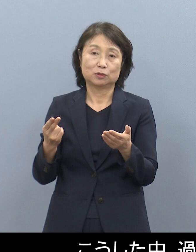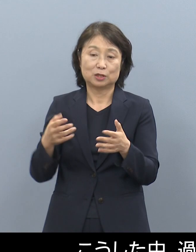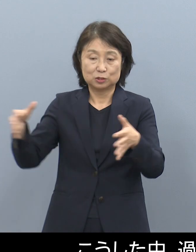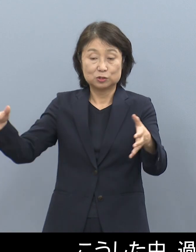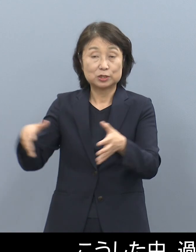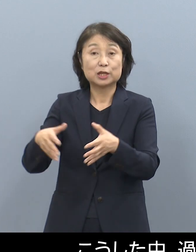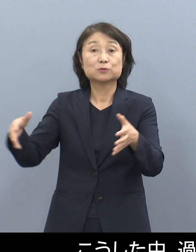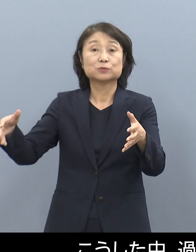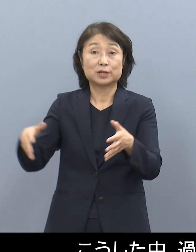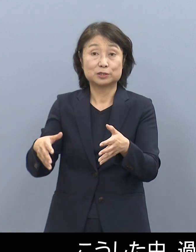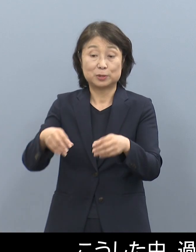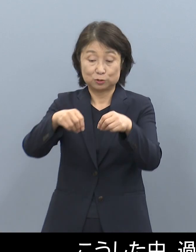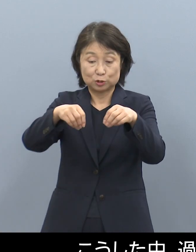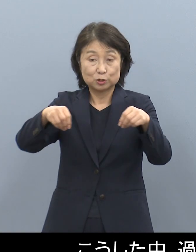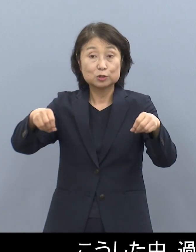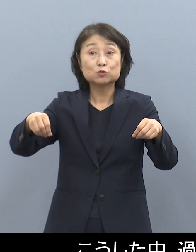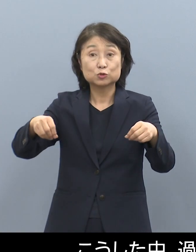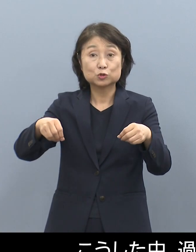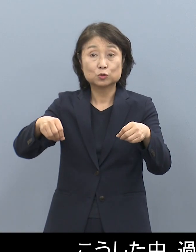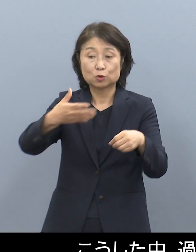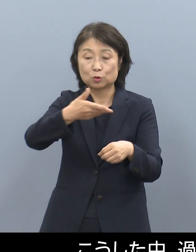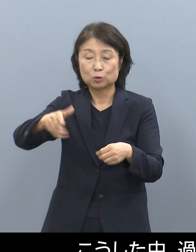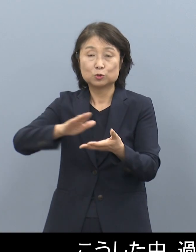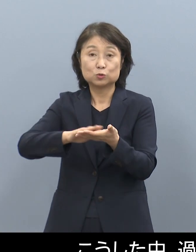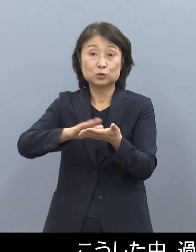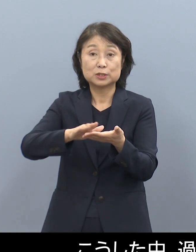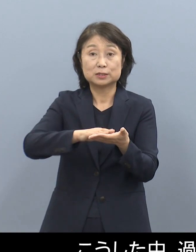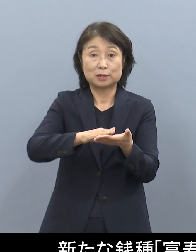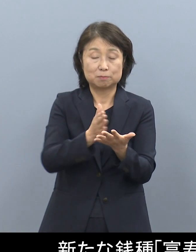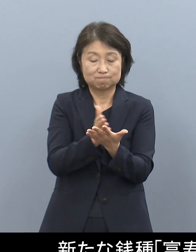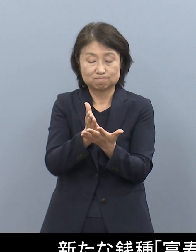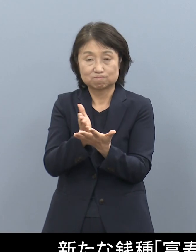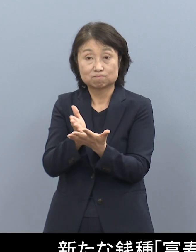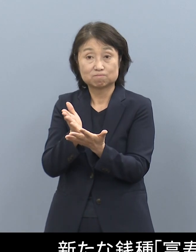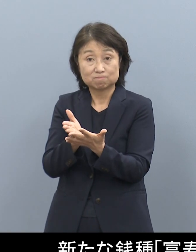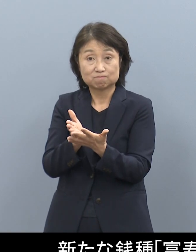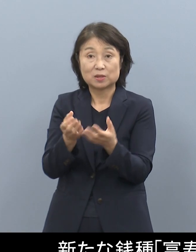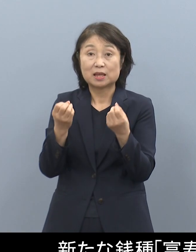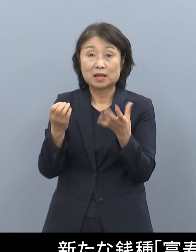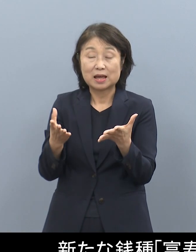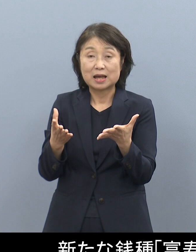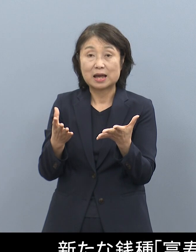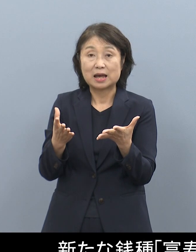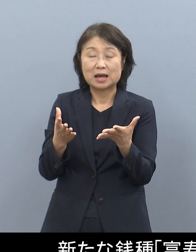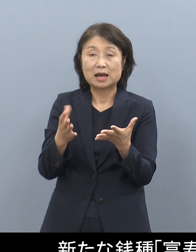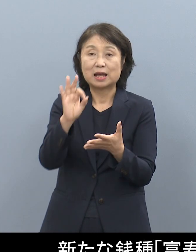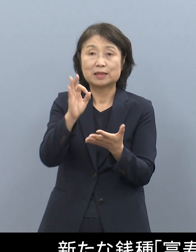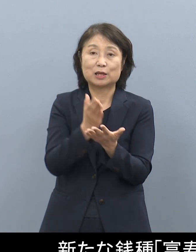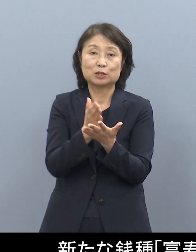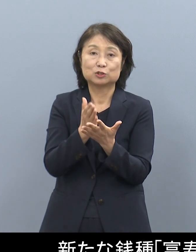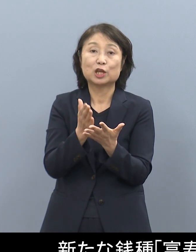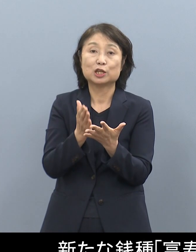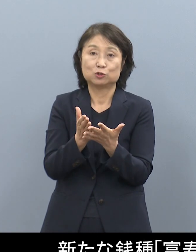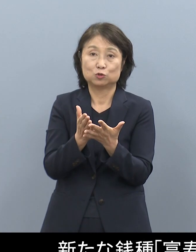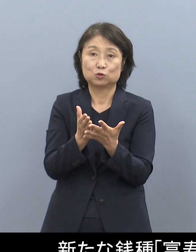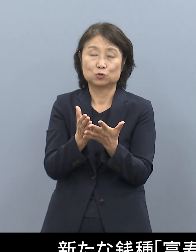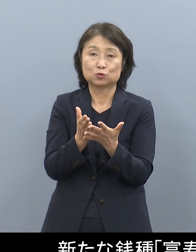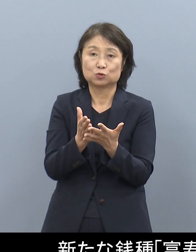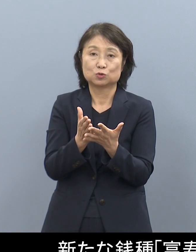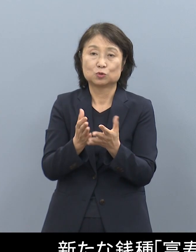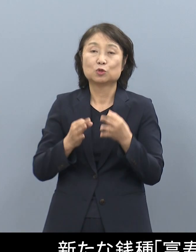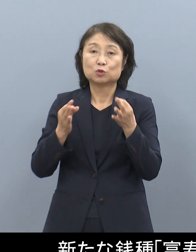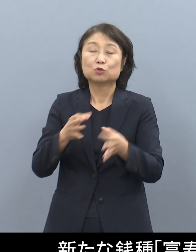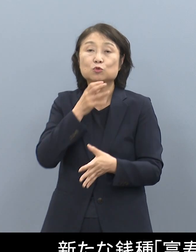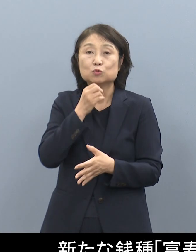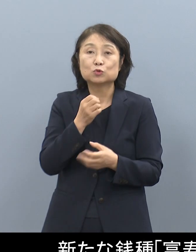取いたしました土の推薦選別作業により、新たな選手、不受信宝を発見いたし